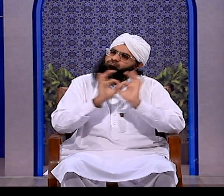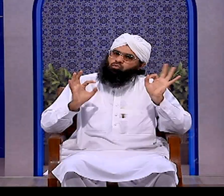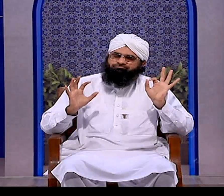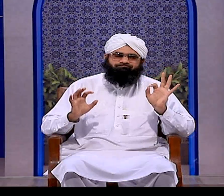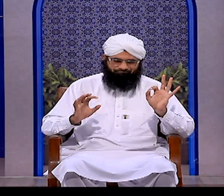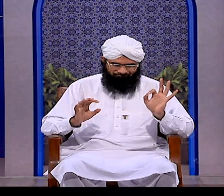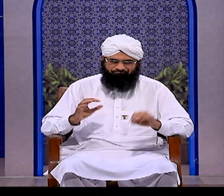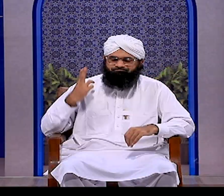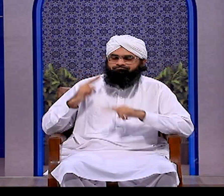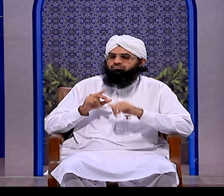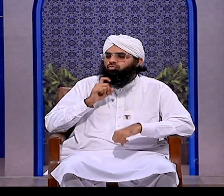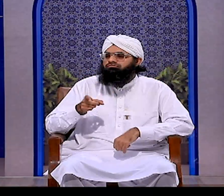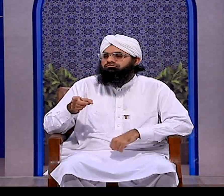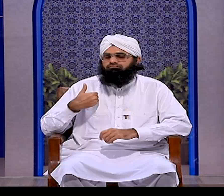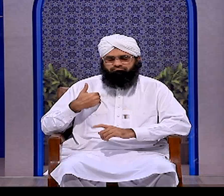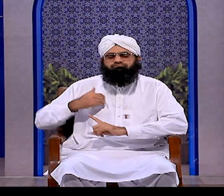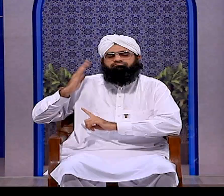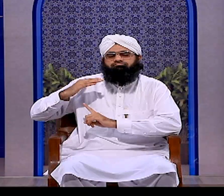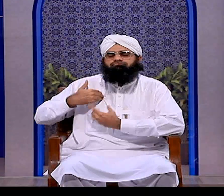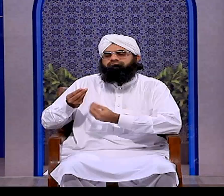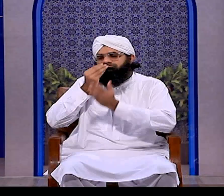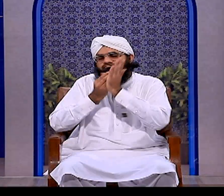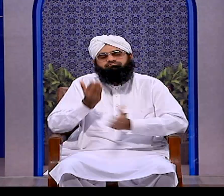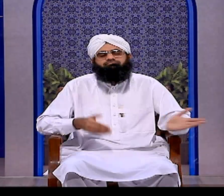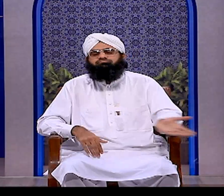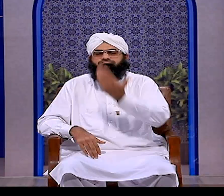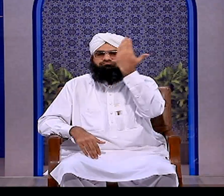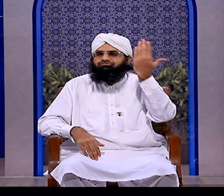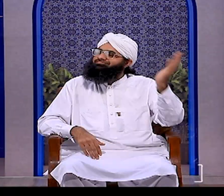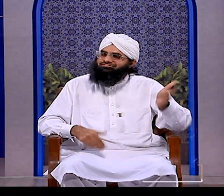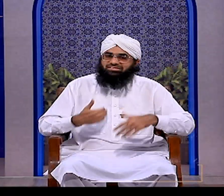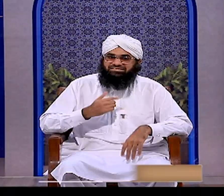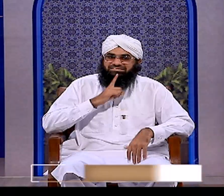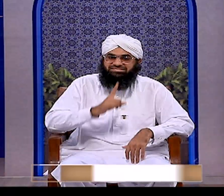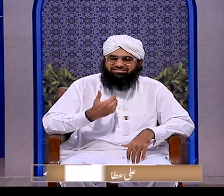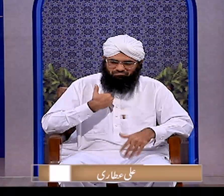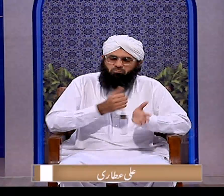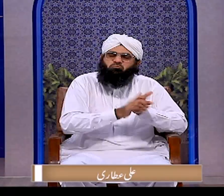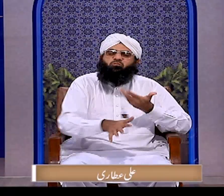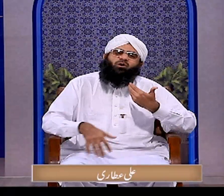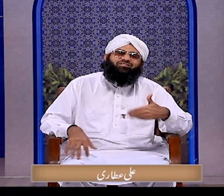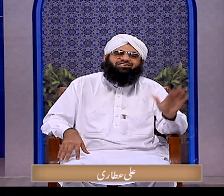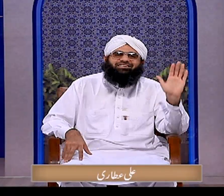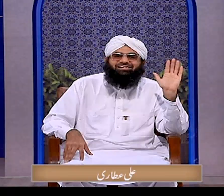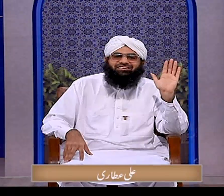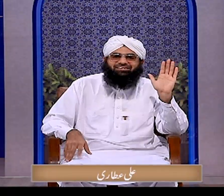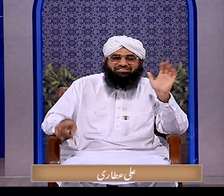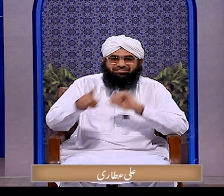تھا جس کے سبب میں حجت بازی یعنی الٹے پلٹے دلائل دینے کی کوشش کر رہا تھا۔ اب حکم ہوگا اے